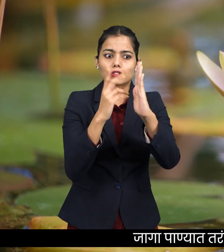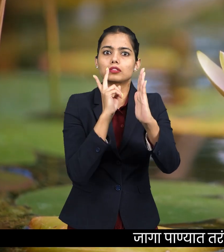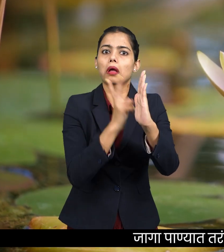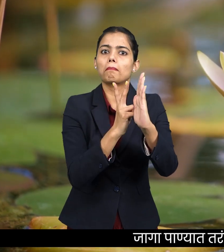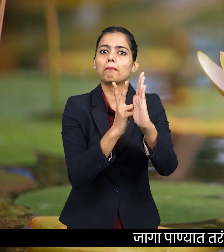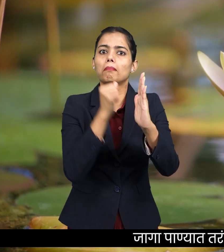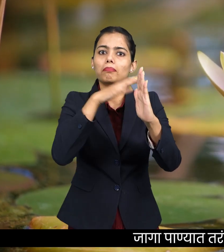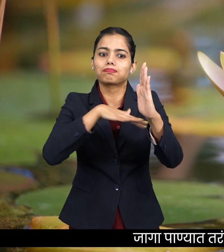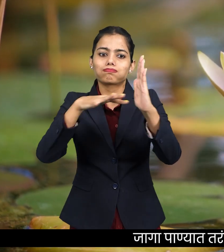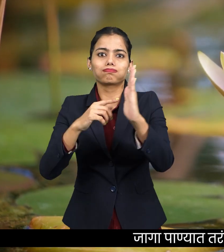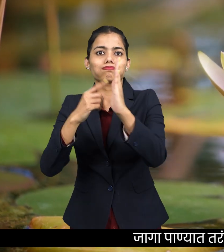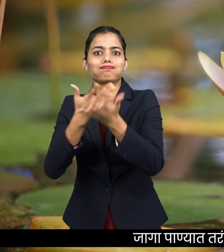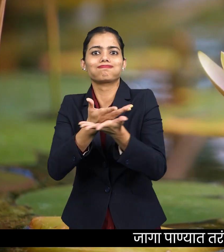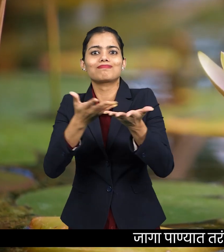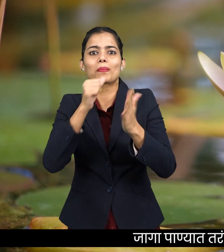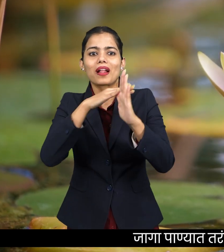आहे.